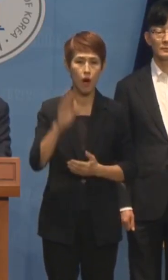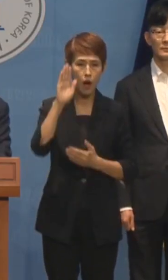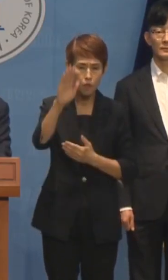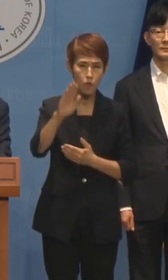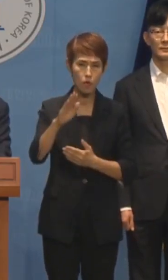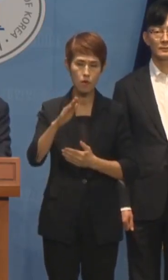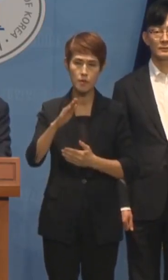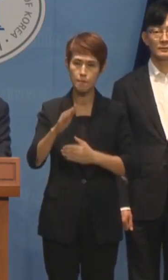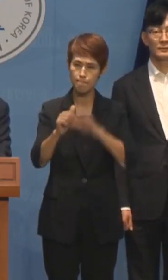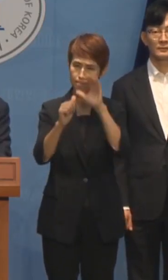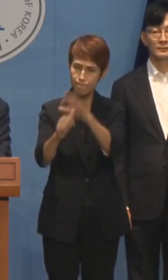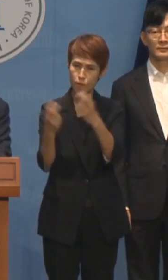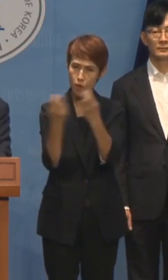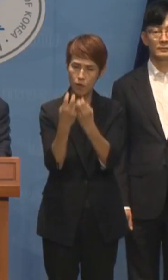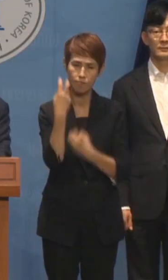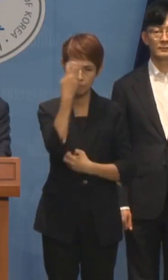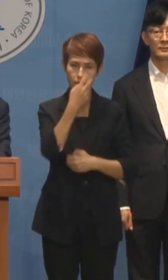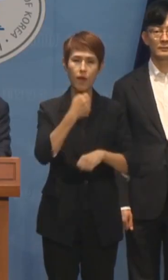방안을 모색하겠습니다.